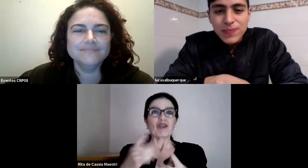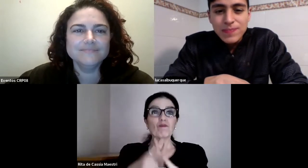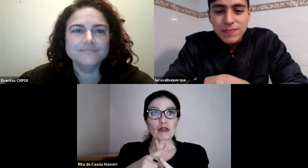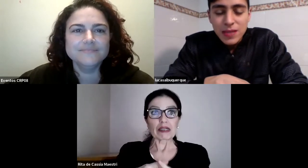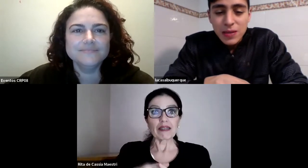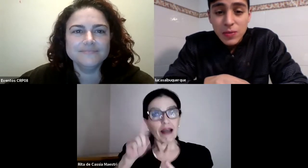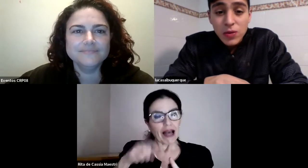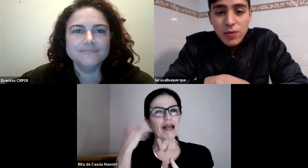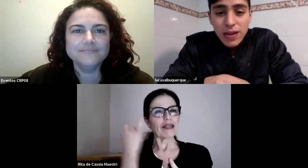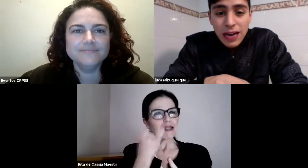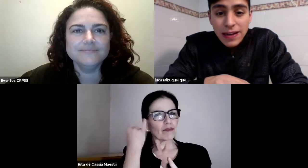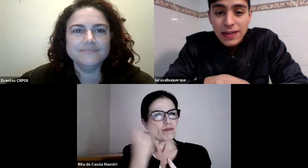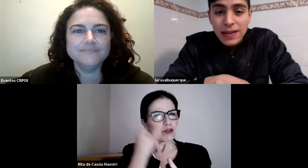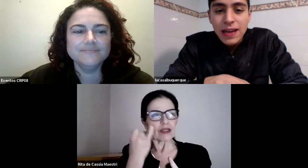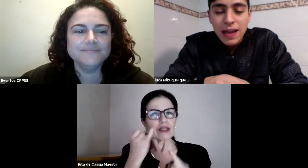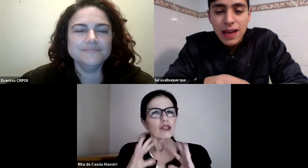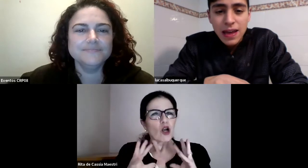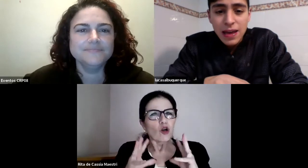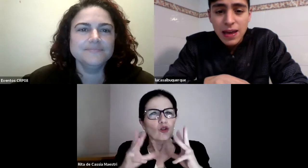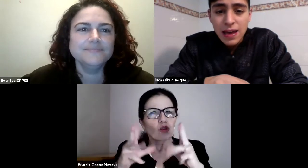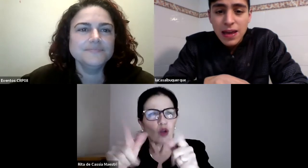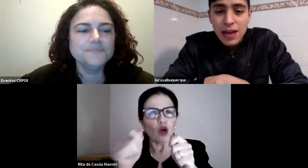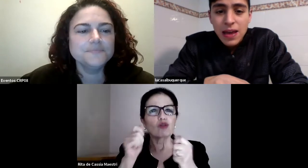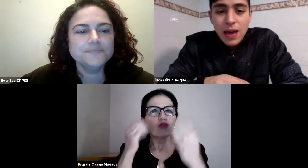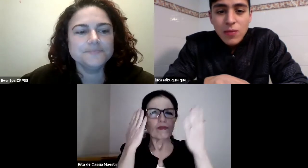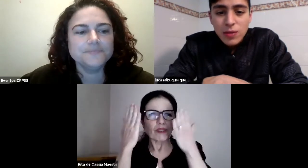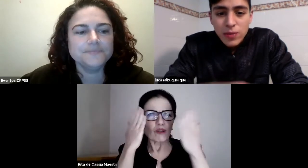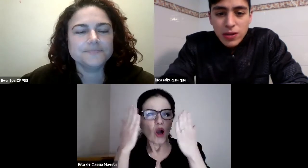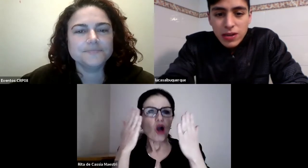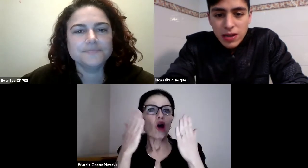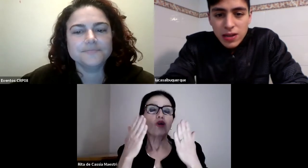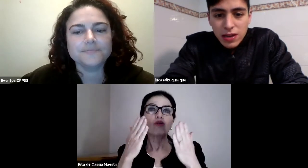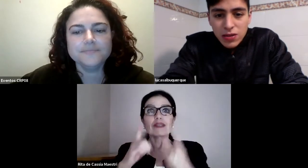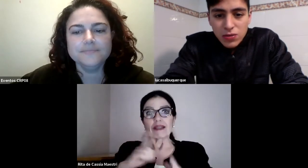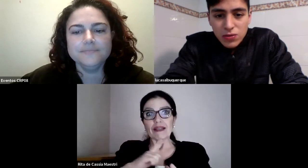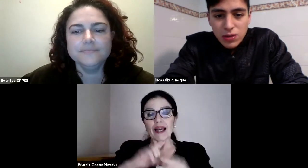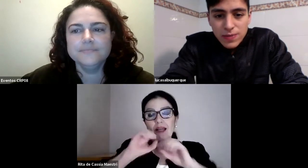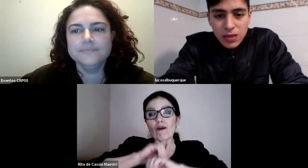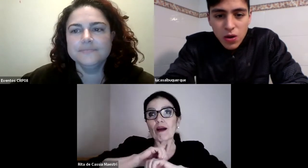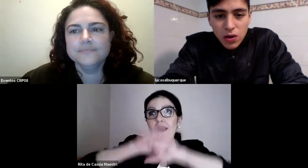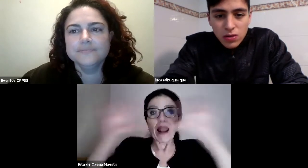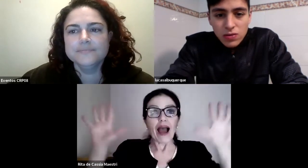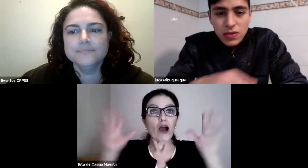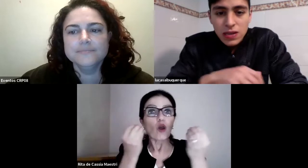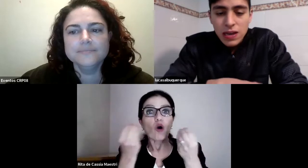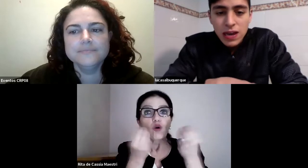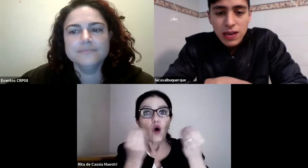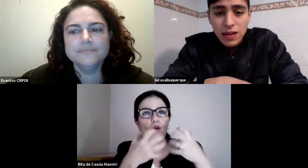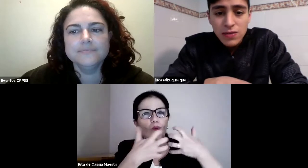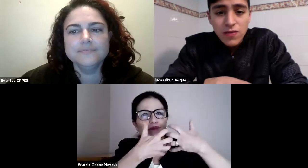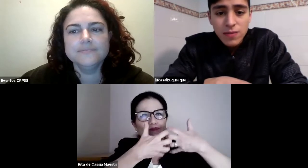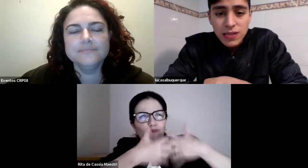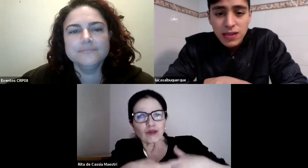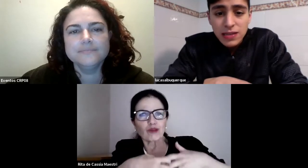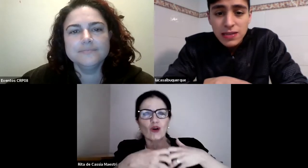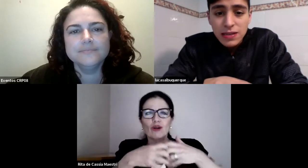grupo. Muito obrigada. É muito importante que todos os psicólogos tenham